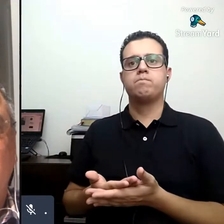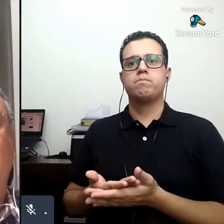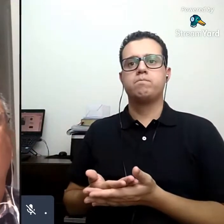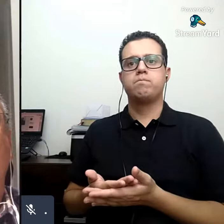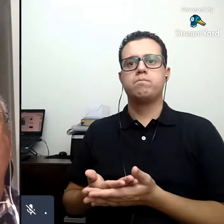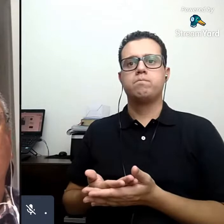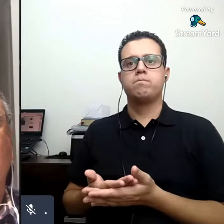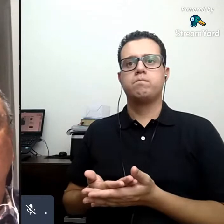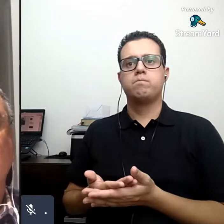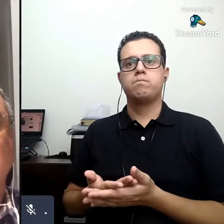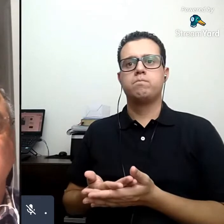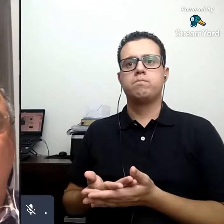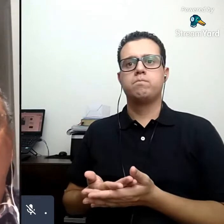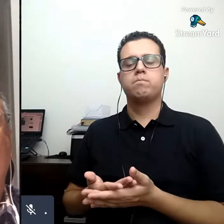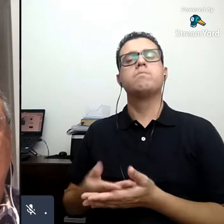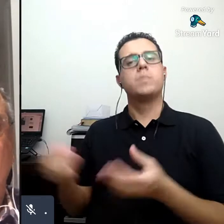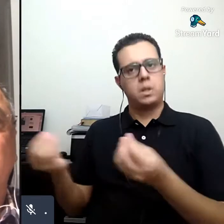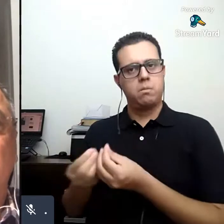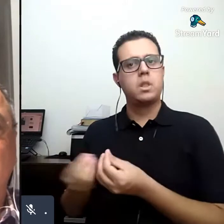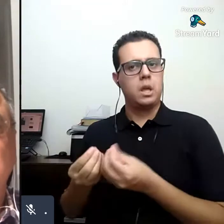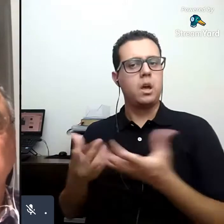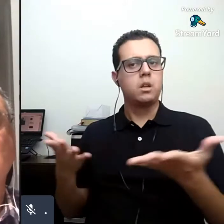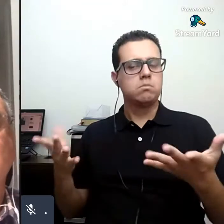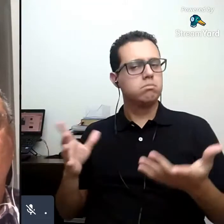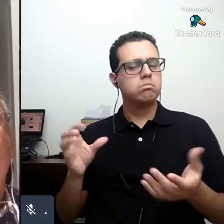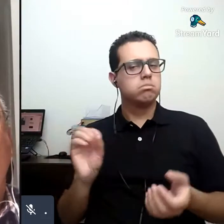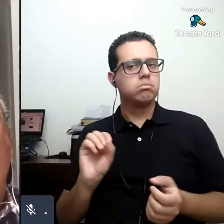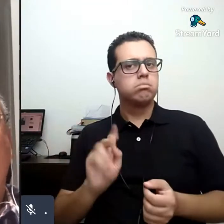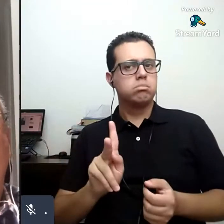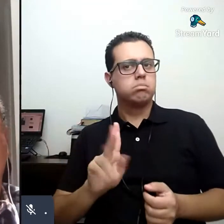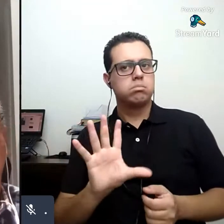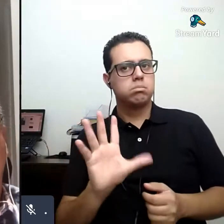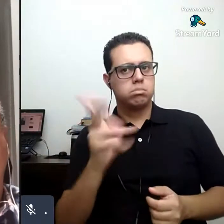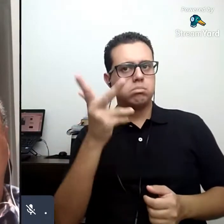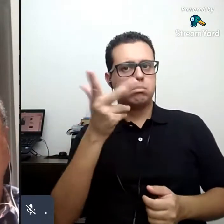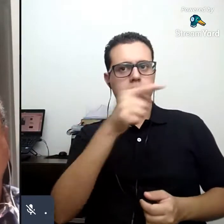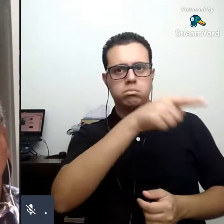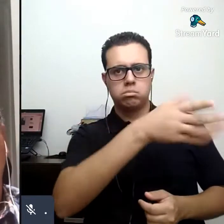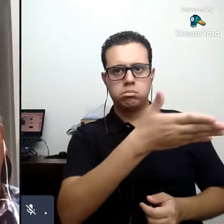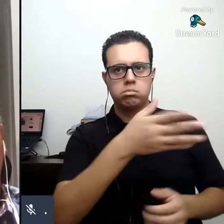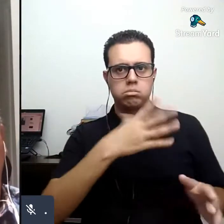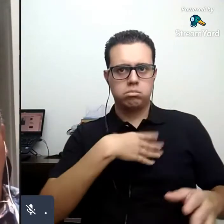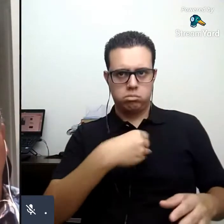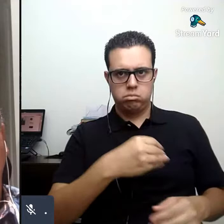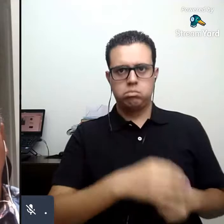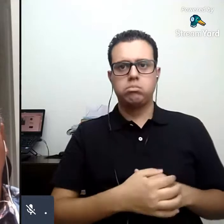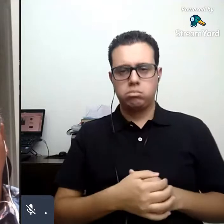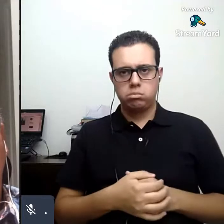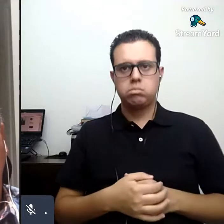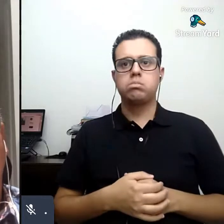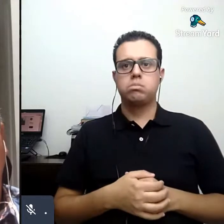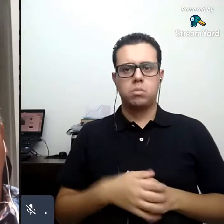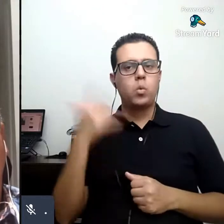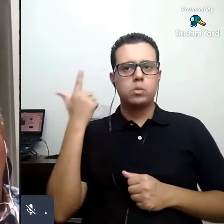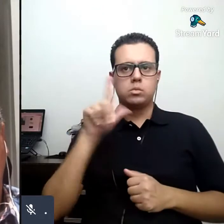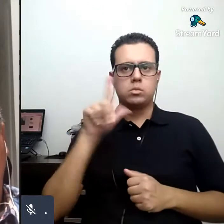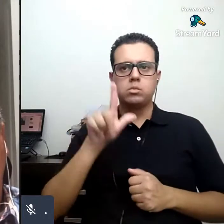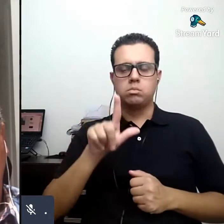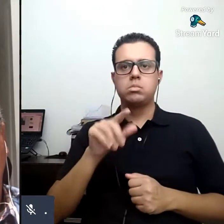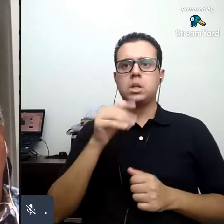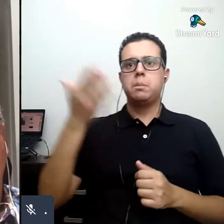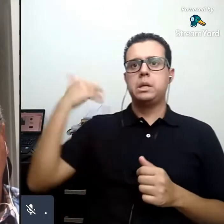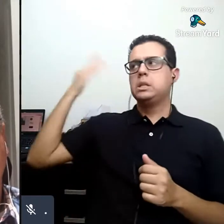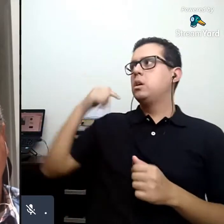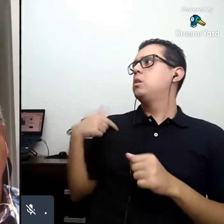seu milagre, ele teve o sinal, a maravilha, o prodígio, ele conquistou aquilo que ele